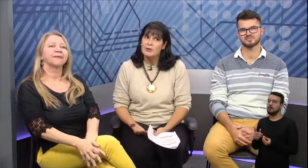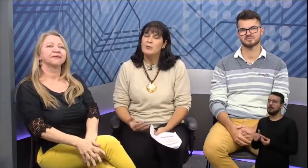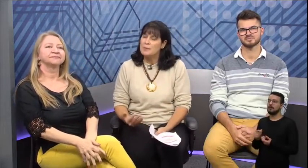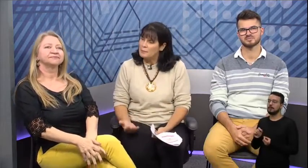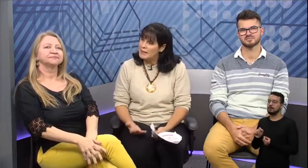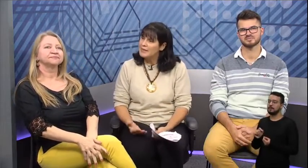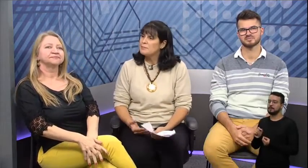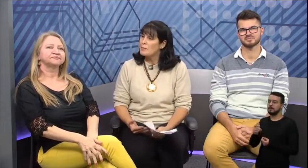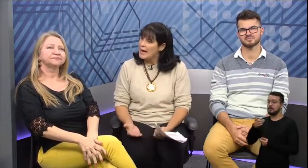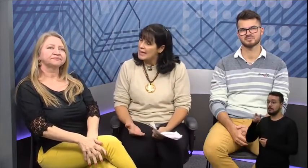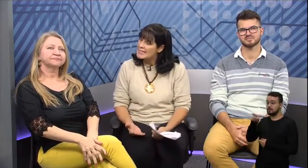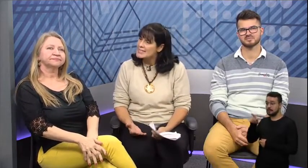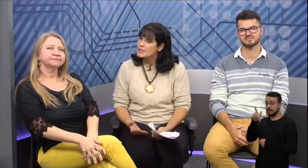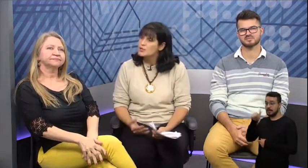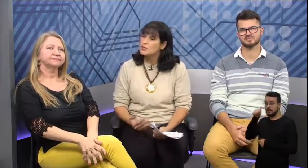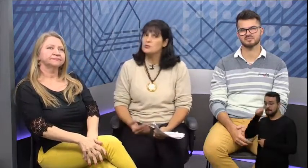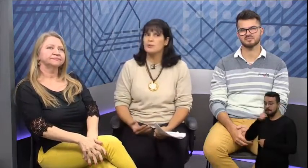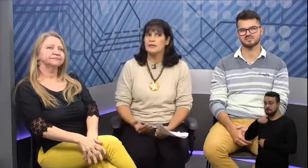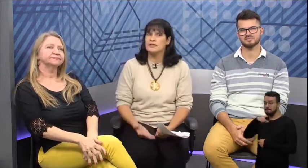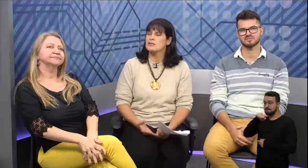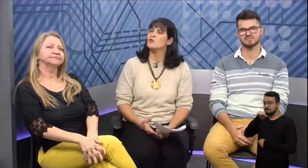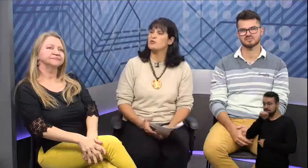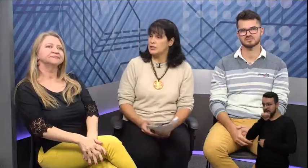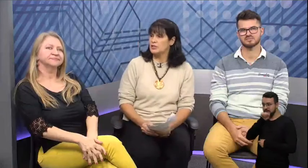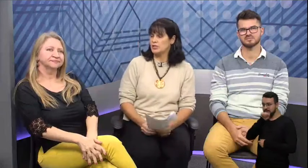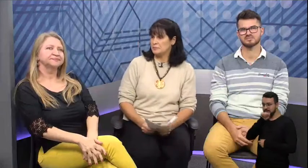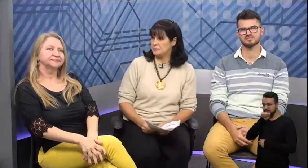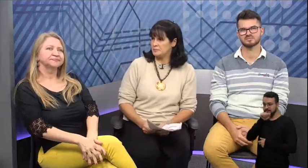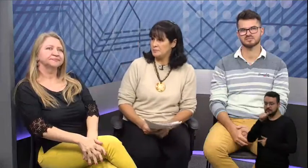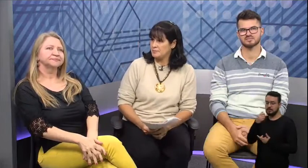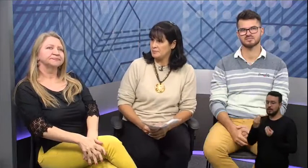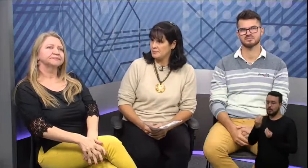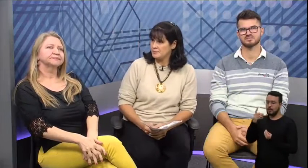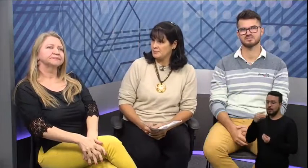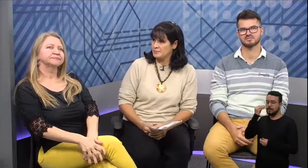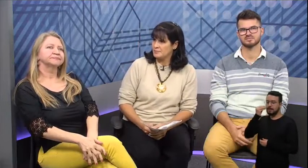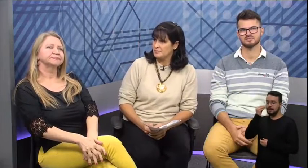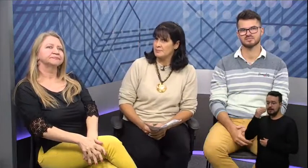e mãe, pais, de uma criança ouvinte?